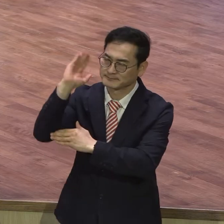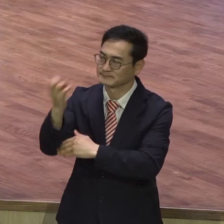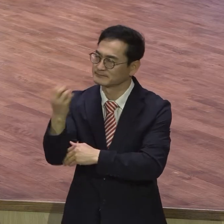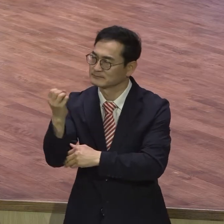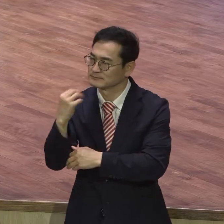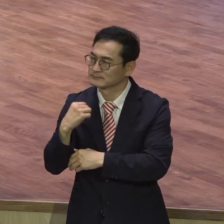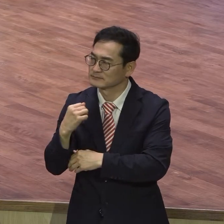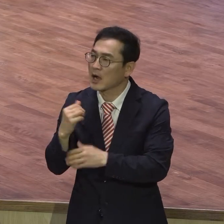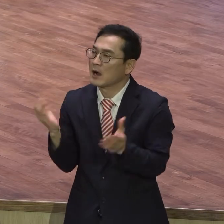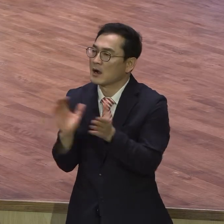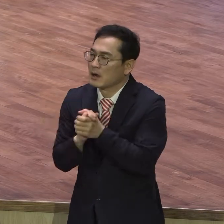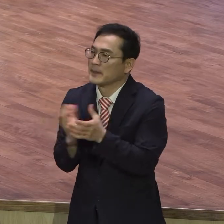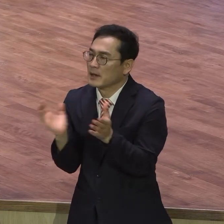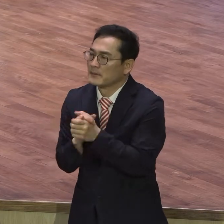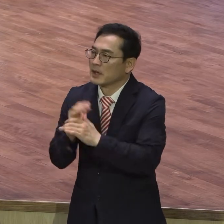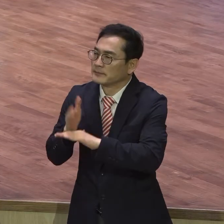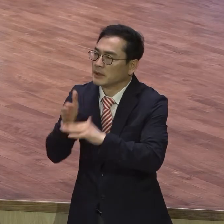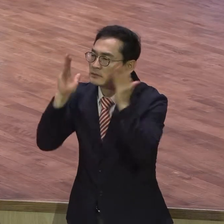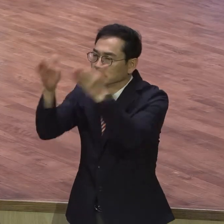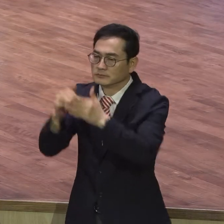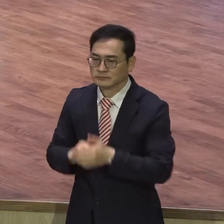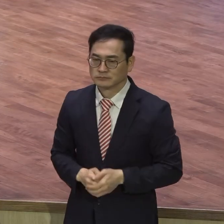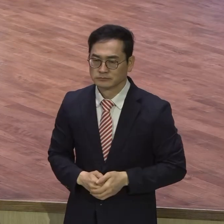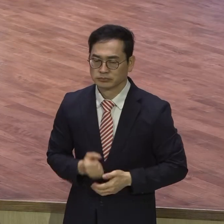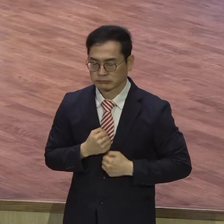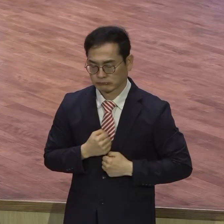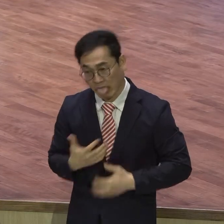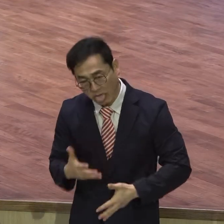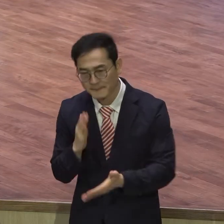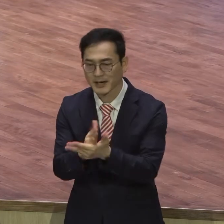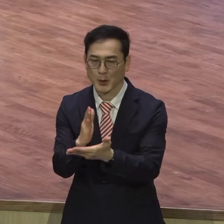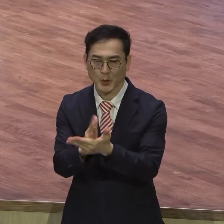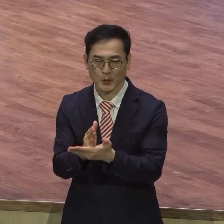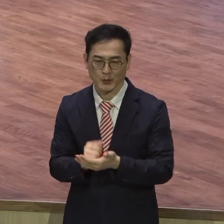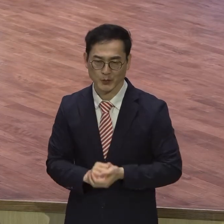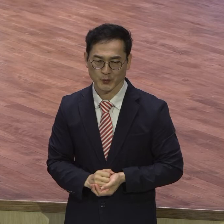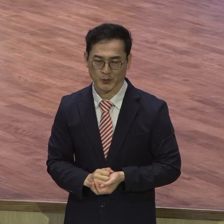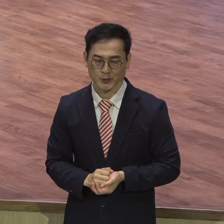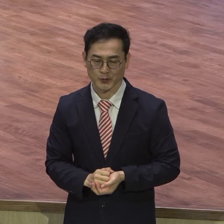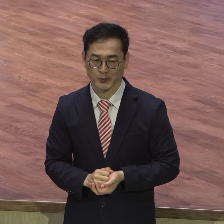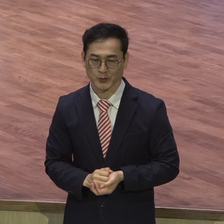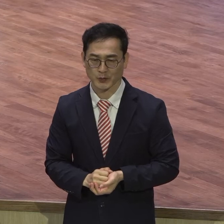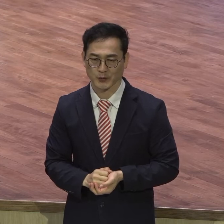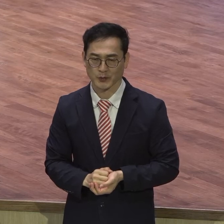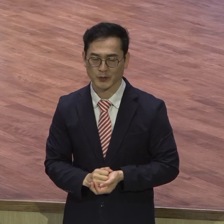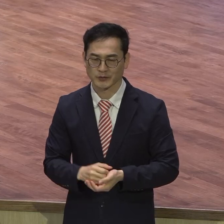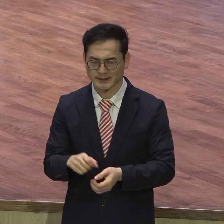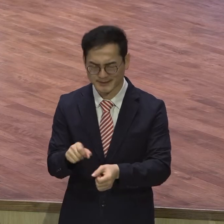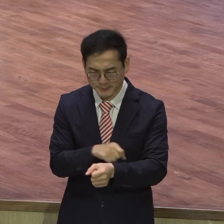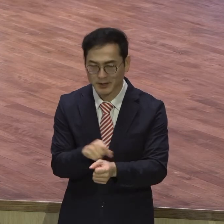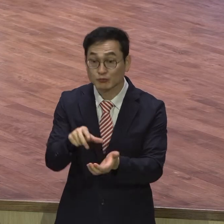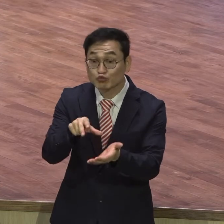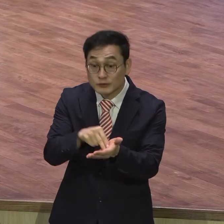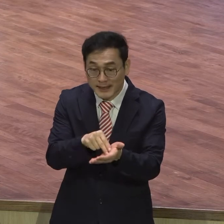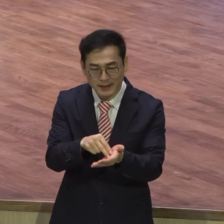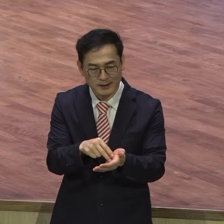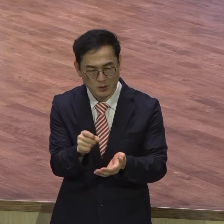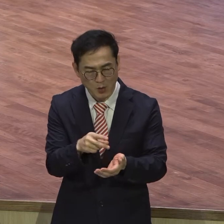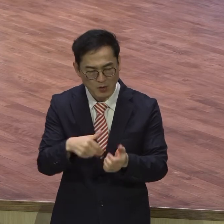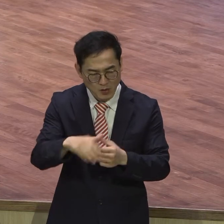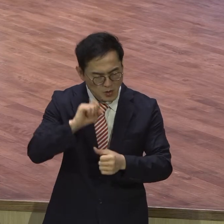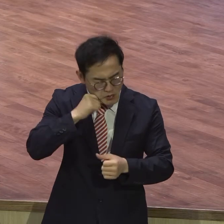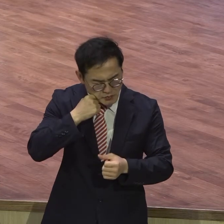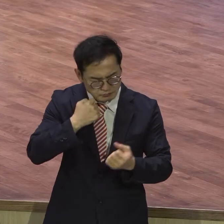감사하시기 바랍니다 긴장 풀지 말고 그렇게 나태하지 말고 특별히 문제와 사건 속에서도